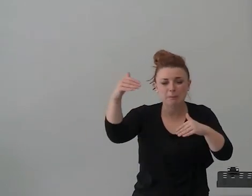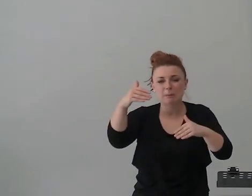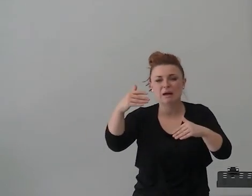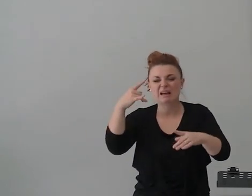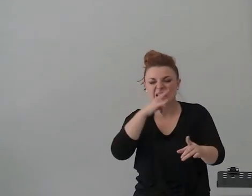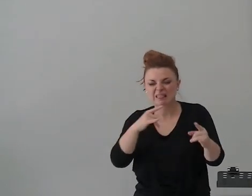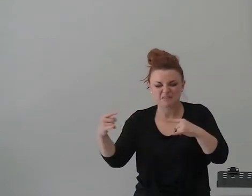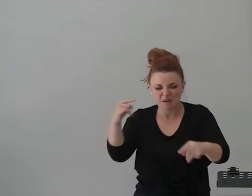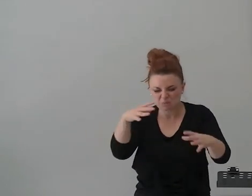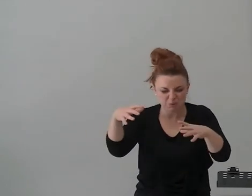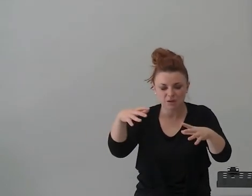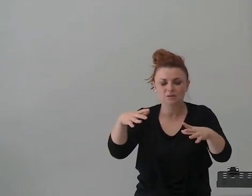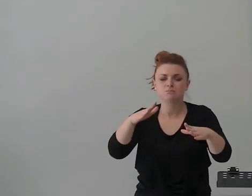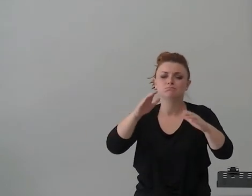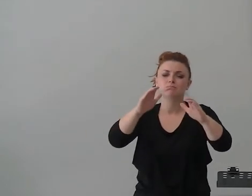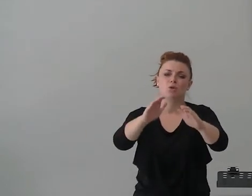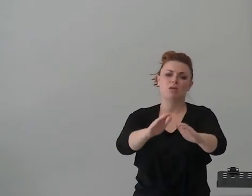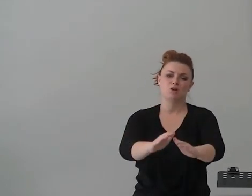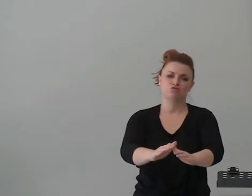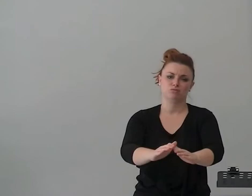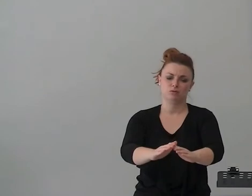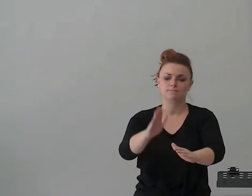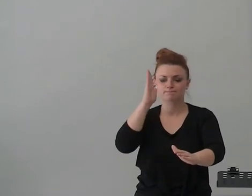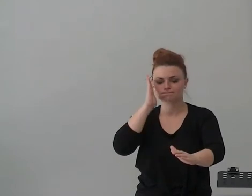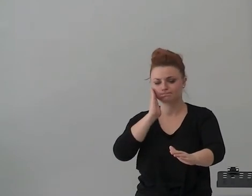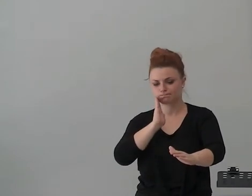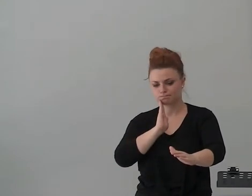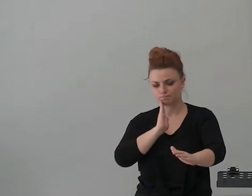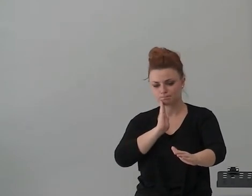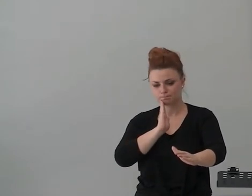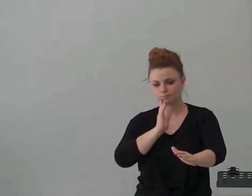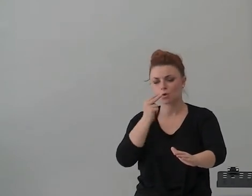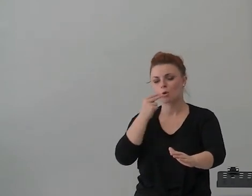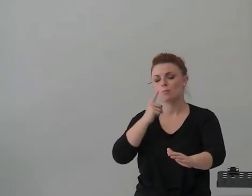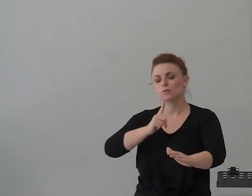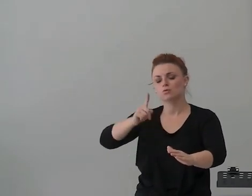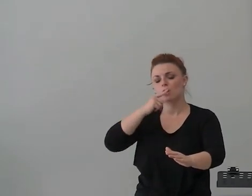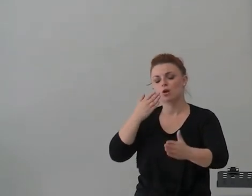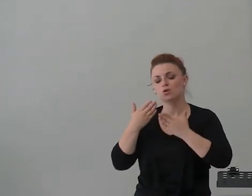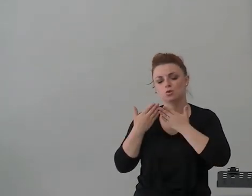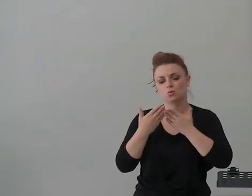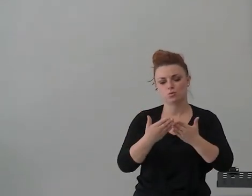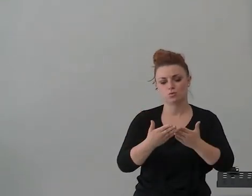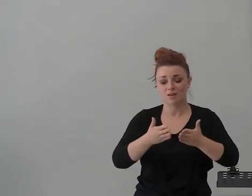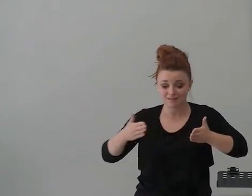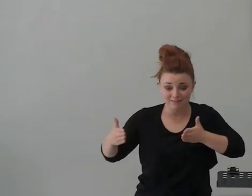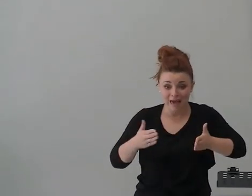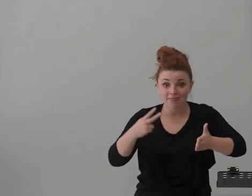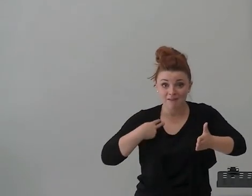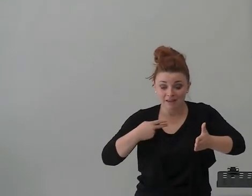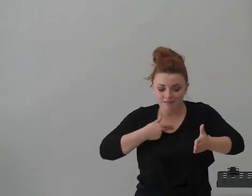male, Signore. Te lo chiedo nel nome santo di Gesù. Aiutali, Signore. Aiutali, ti amo di questo.